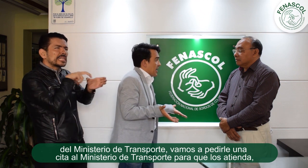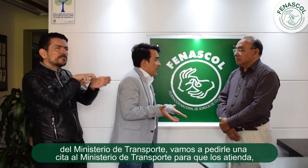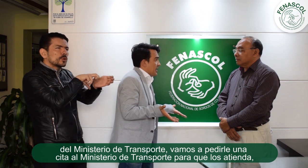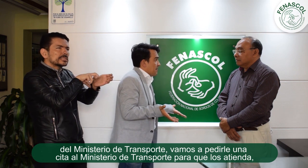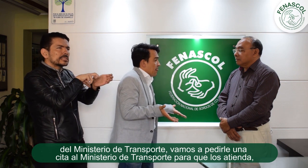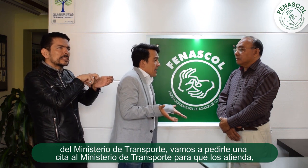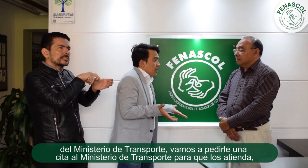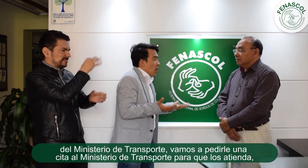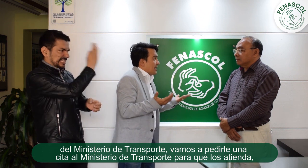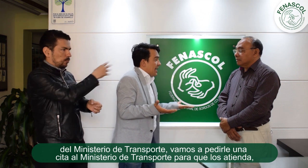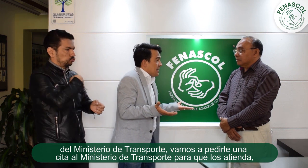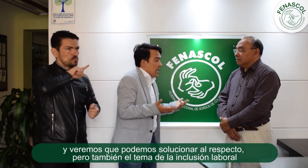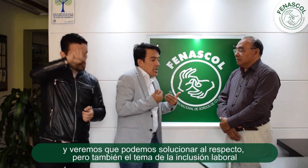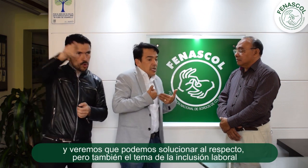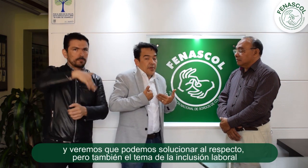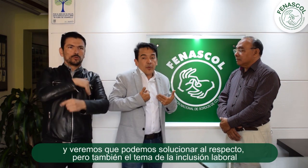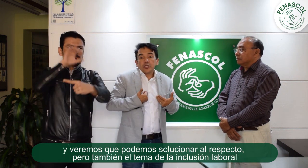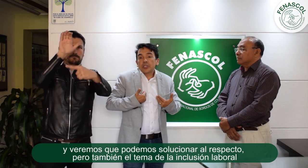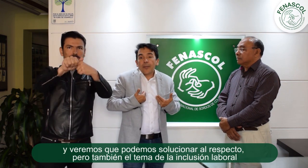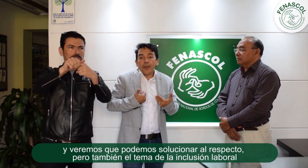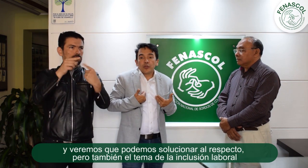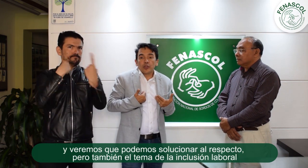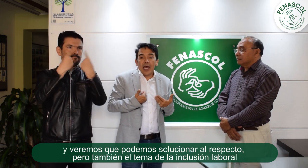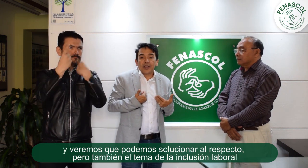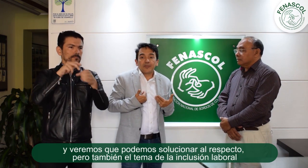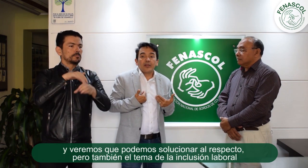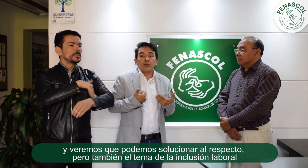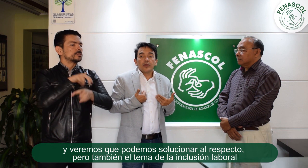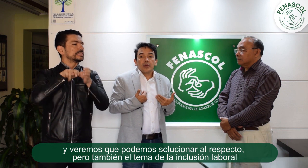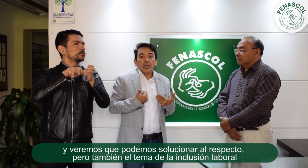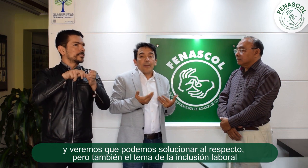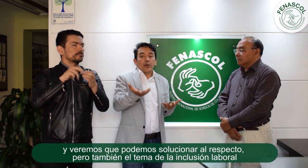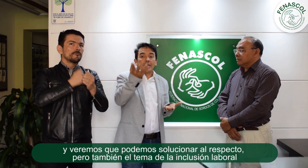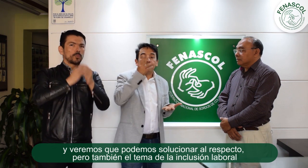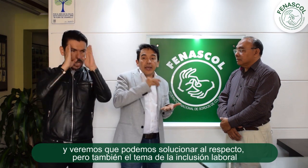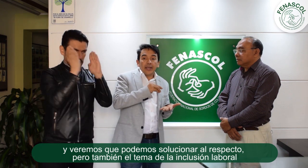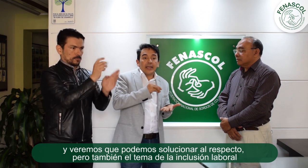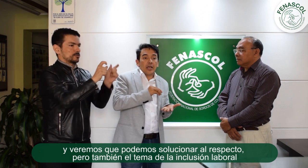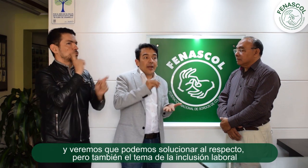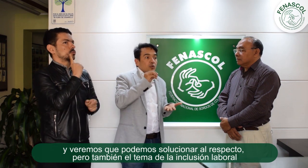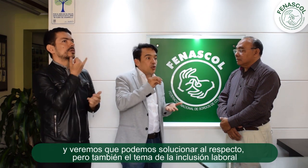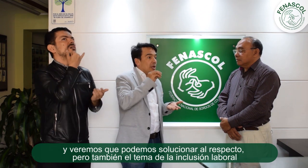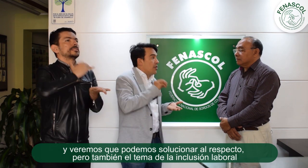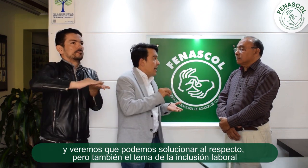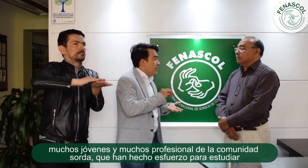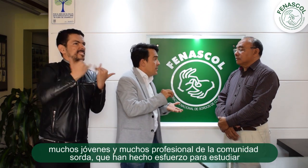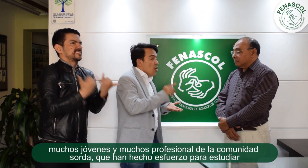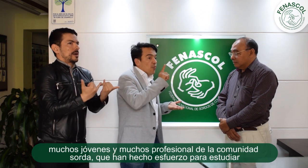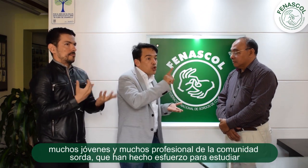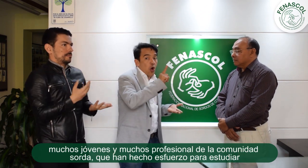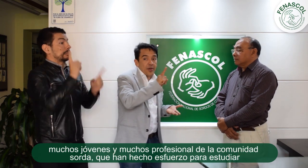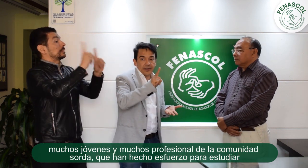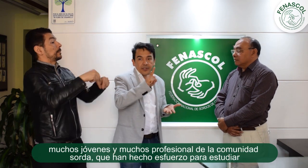Transporte para que los atienda y veremos qué podemos solucionar al respecto. Pero también el tema de la inclusión laboral.